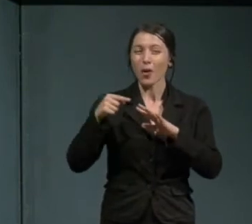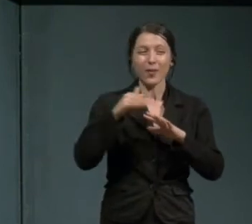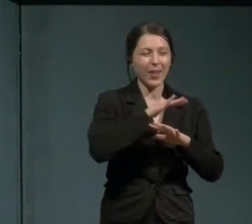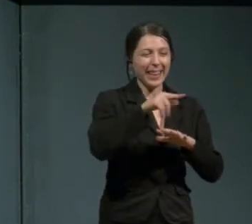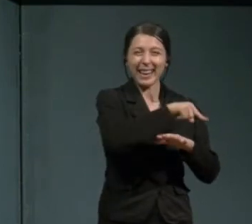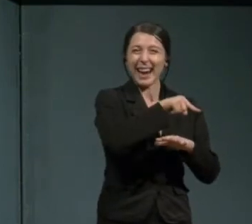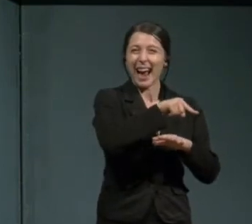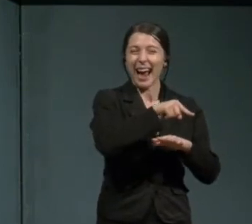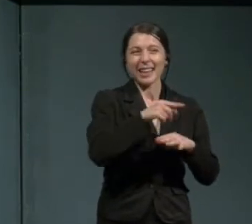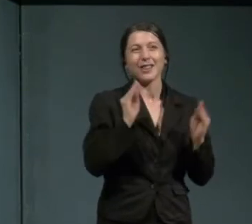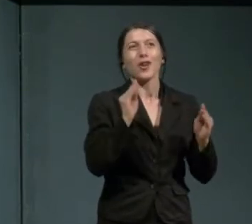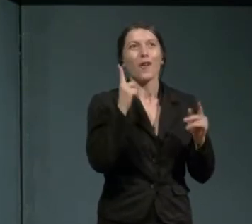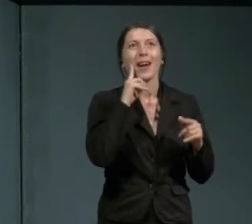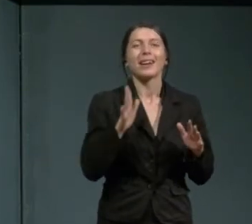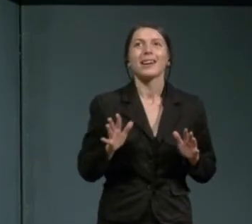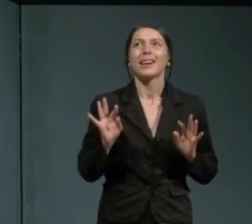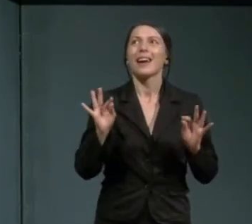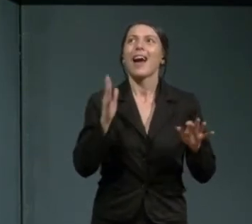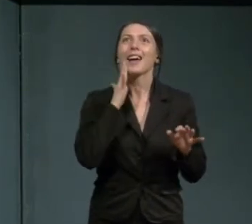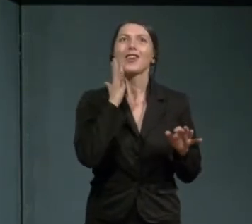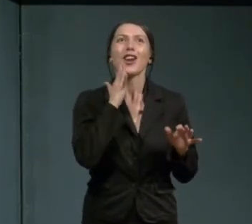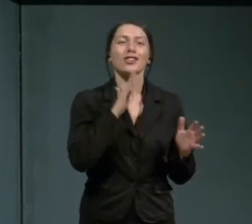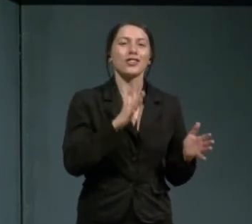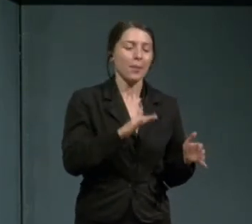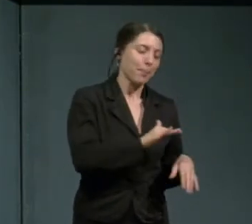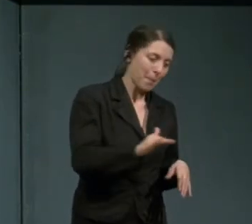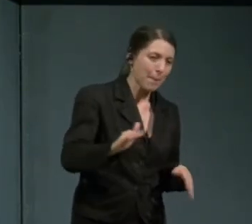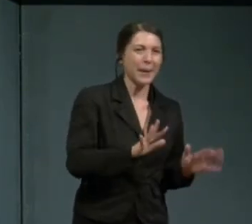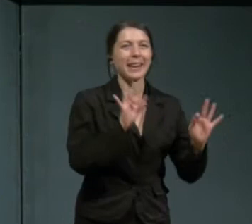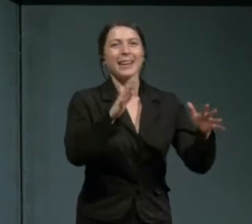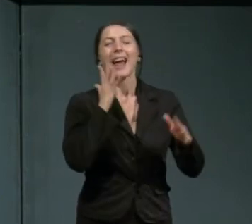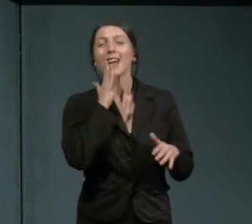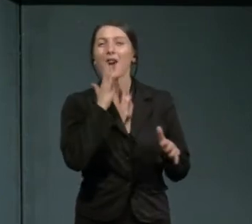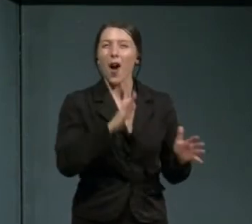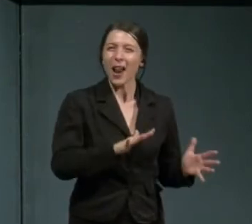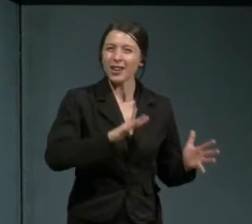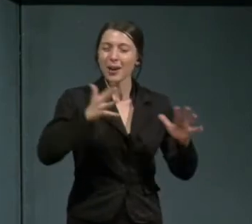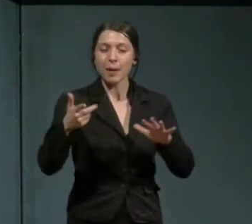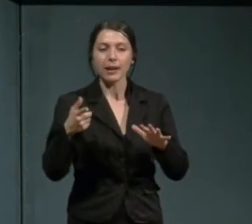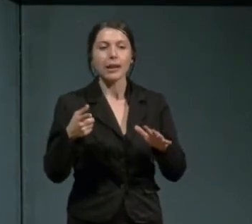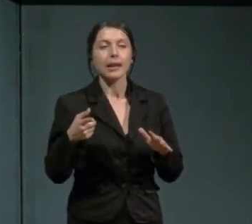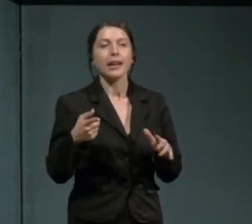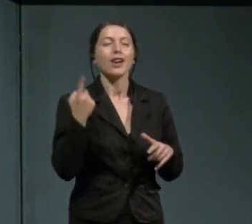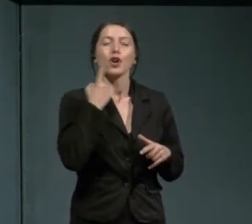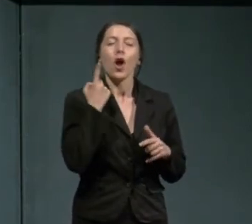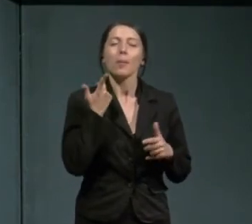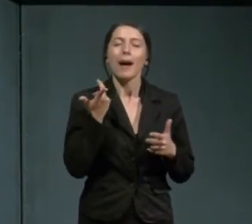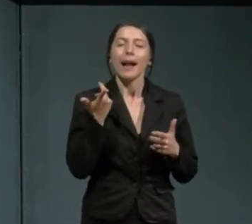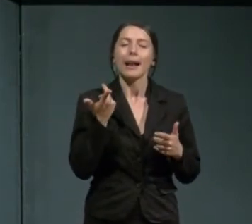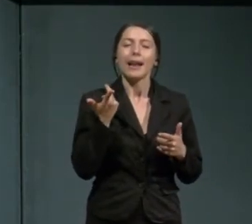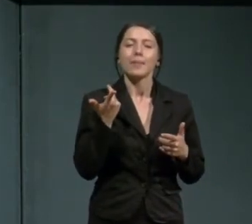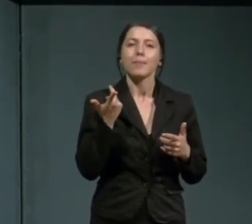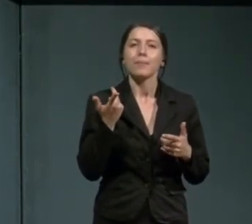ragazzi i giovani quando arrivano all'adolescenza e bambini quando arrivano l'adolescenza mette veramente a distanza crea una distanza